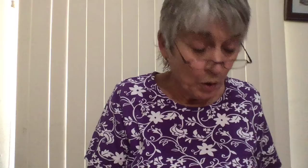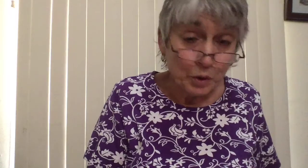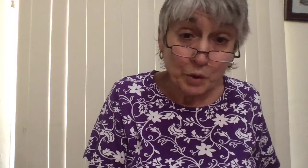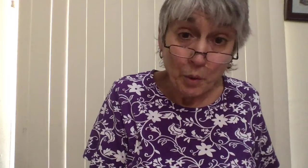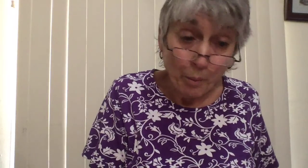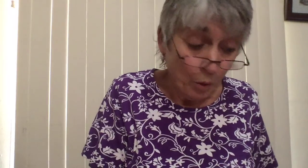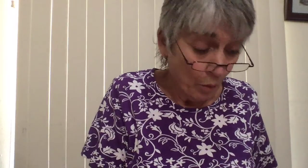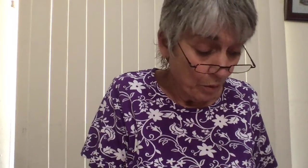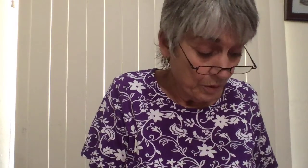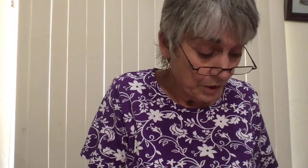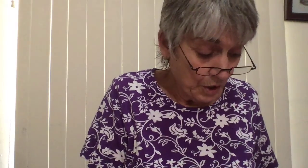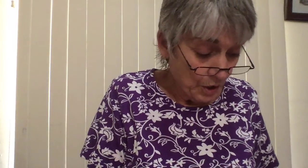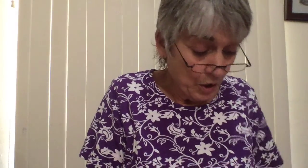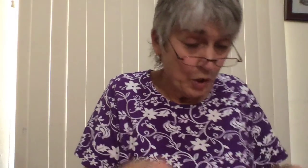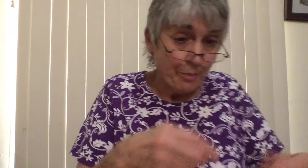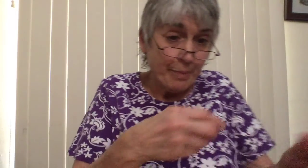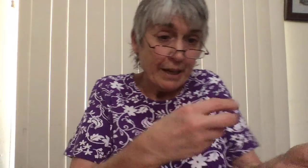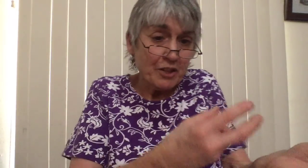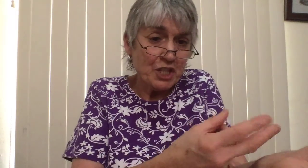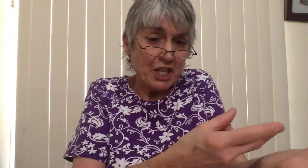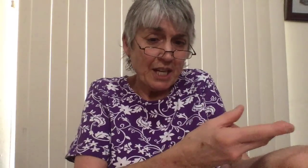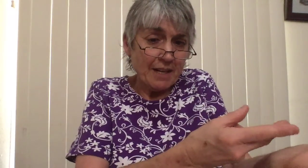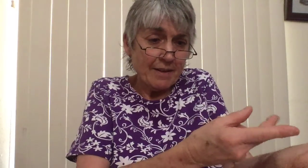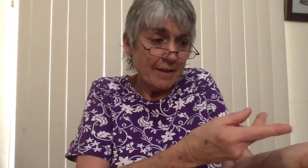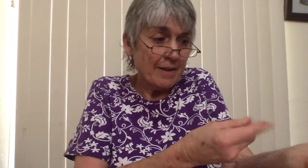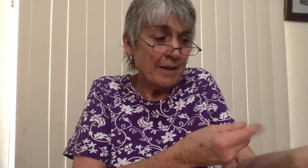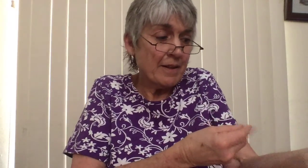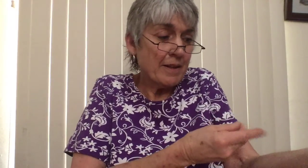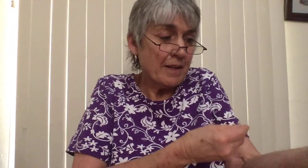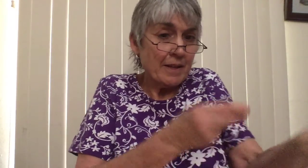D'autres mots: le berger,